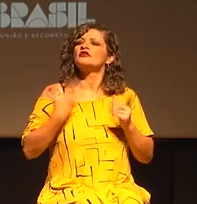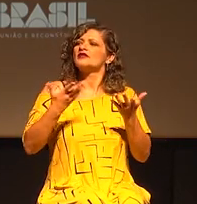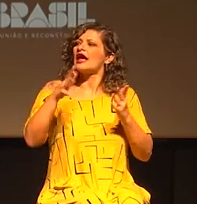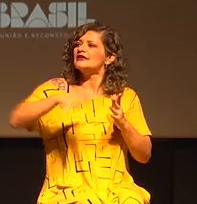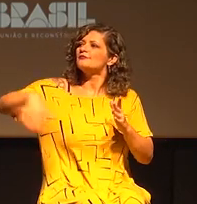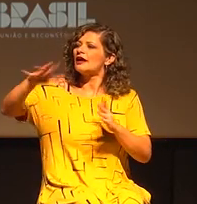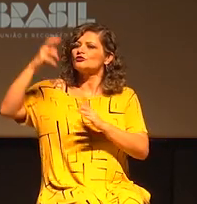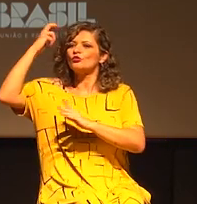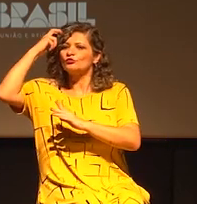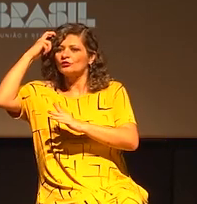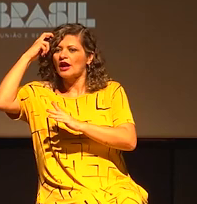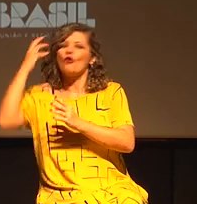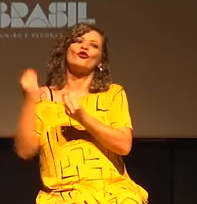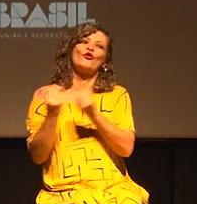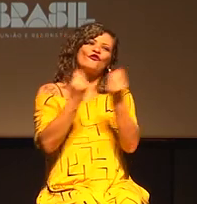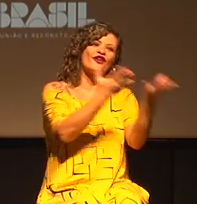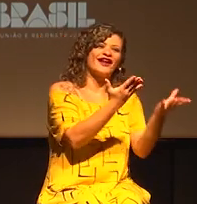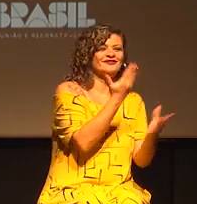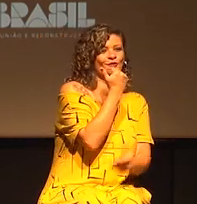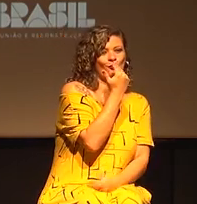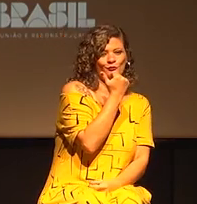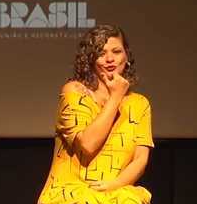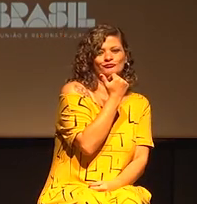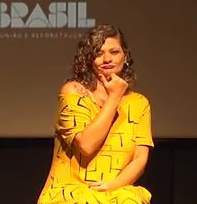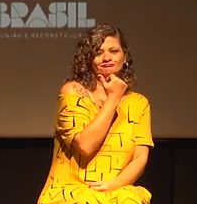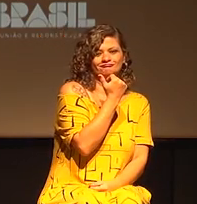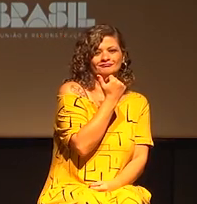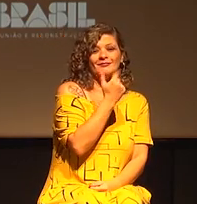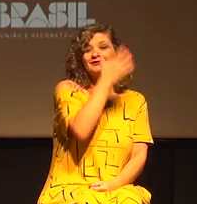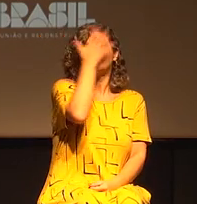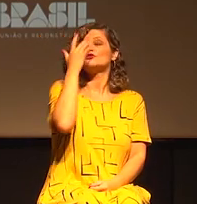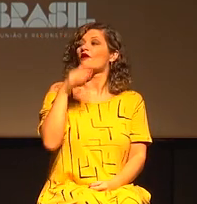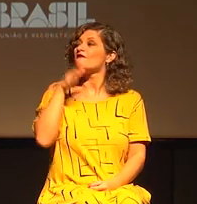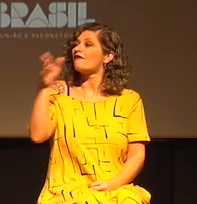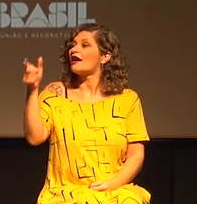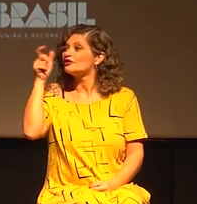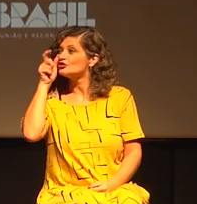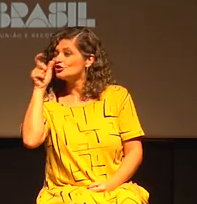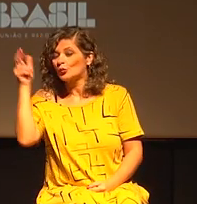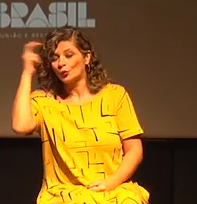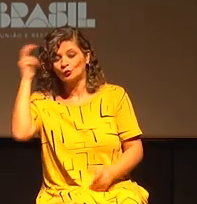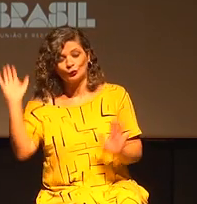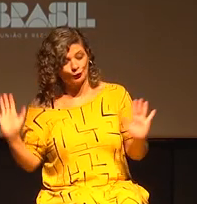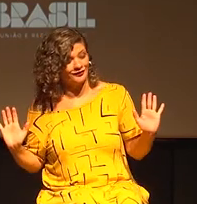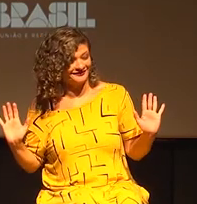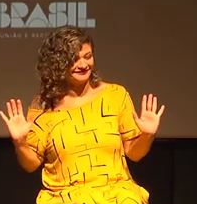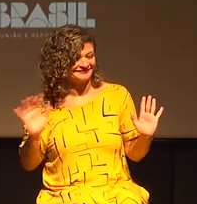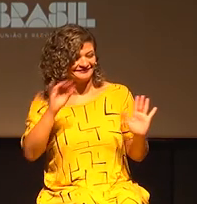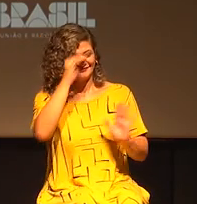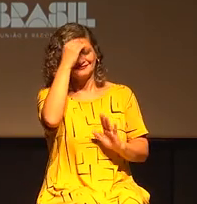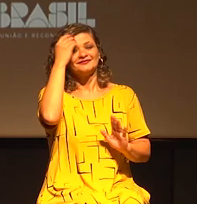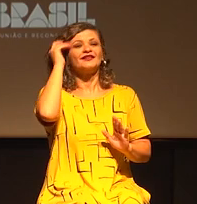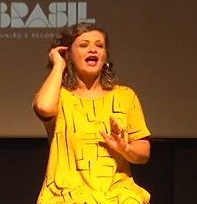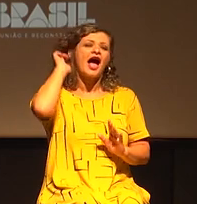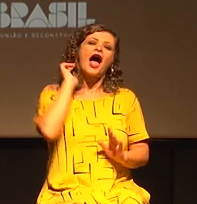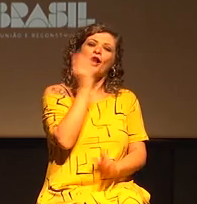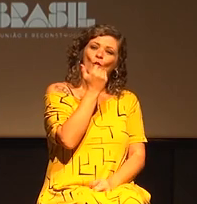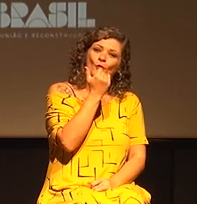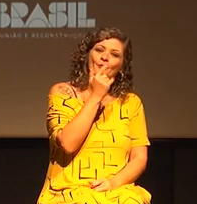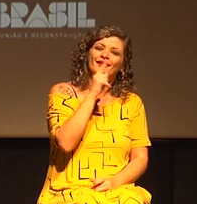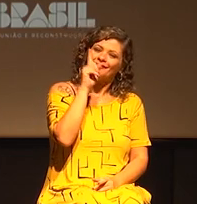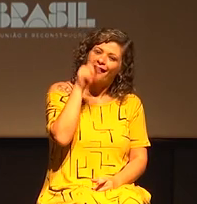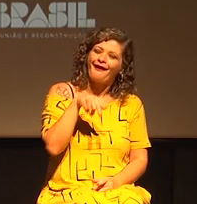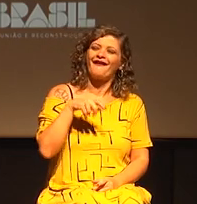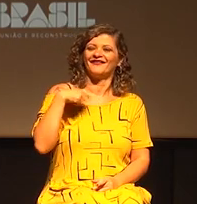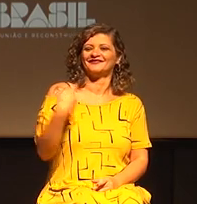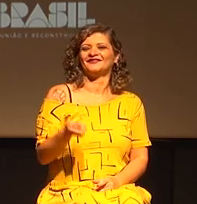sirve a comida boa muito bom masch que o povo foi lá pela cultura é vamos chegar nisso é a comida ela é cultura né Ela